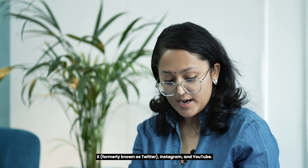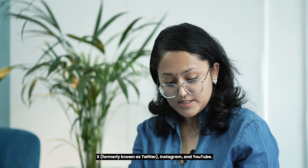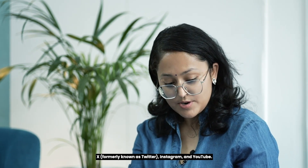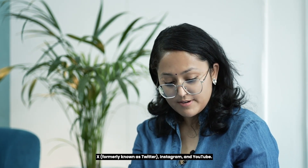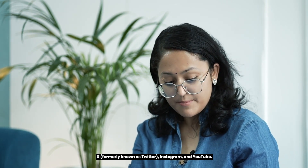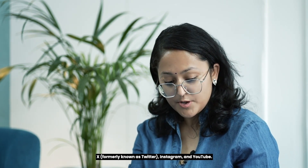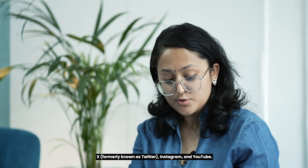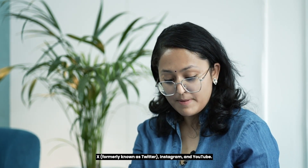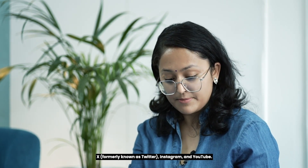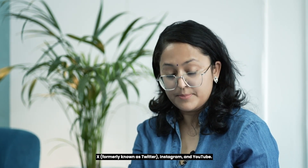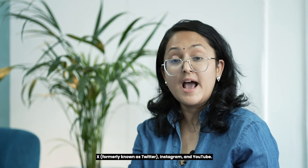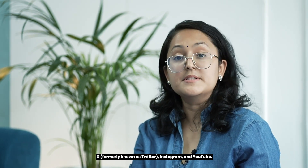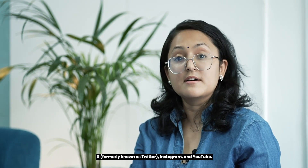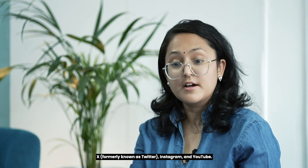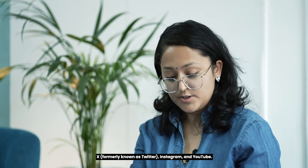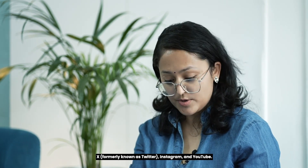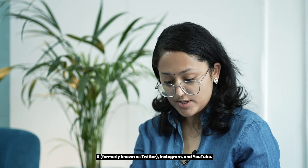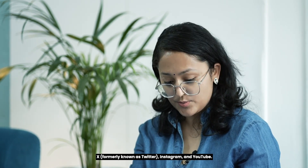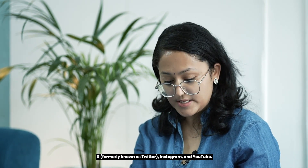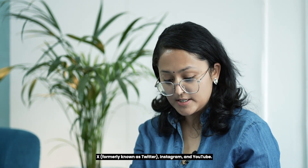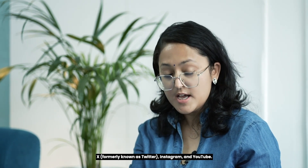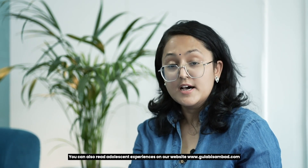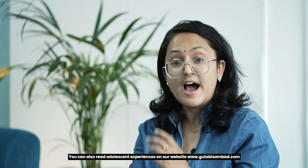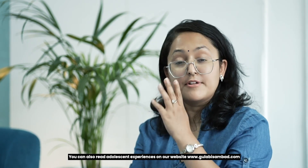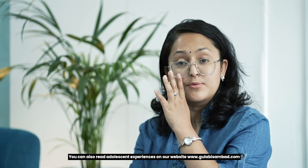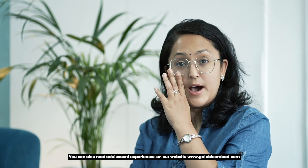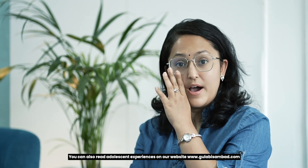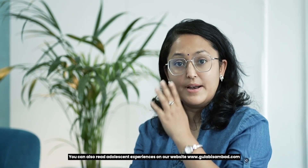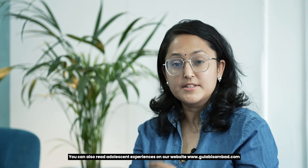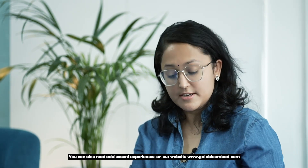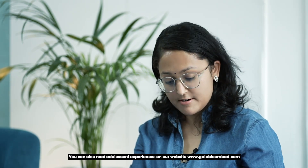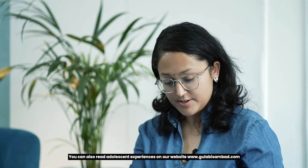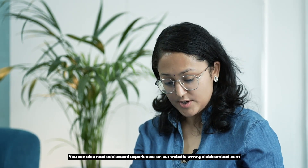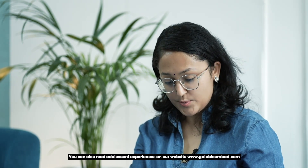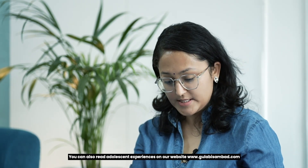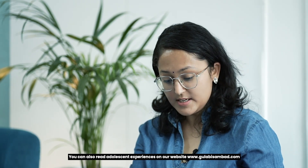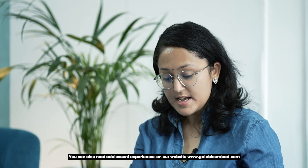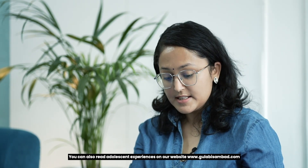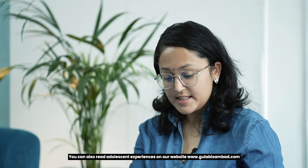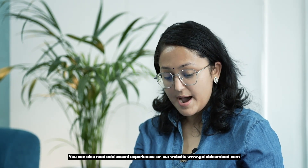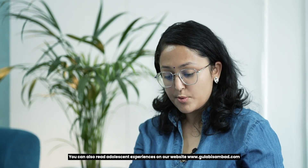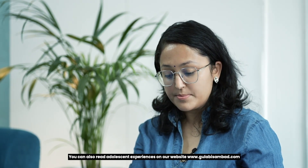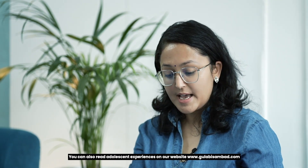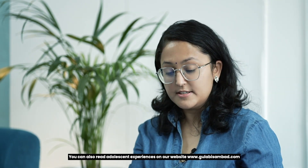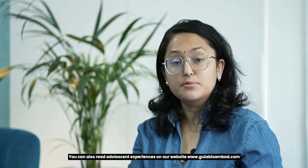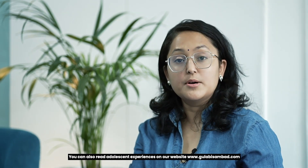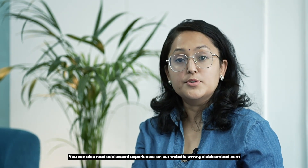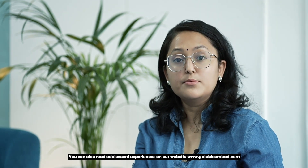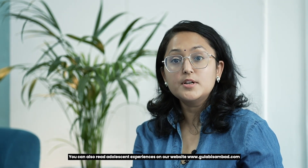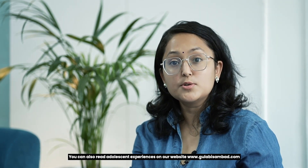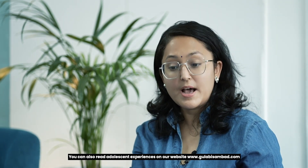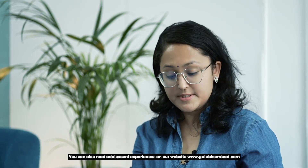गर्छौँ, इन्स्टाग्राम र युट्युब मार्फत पनि हामीसँग कनेक्ट हुन सक्नुहुनेछ र आफ्ना कुराहरू हामीलाई सेयर गर्न सक्नुहुनेछ। त्यस्तै हाम्रो वेबसाइट